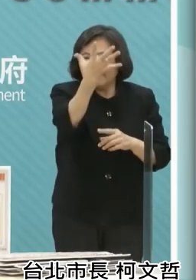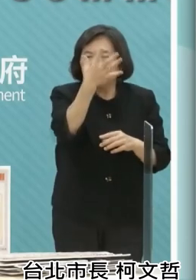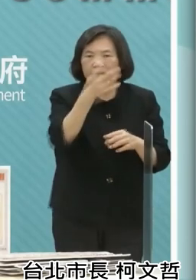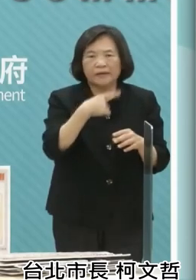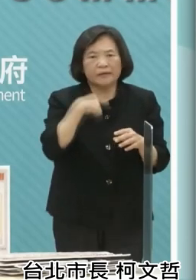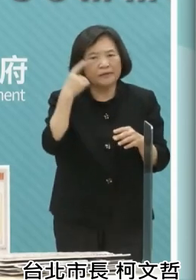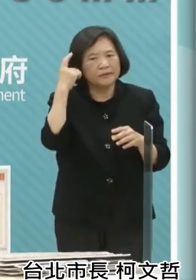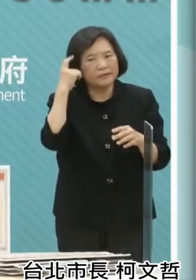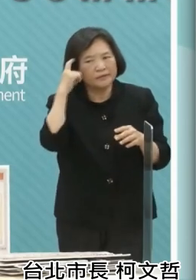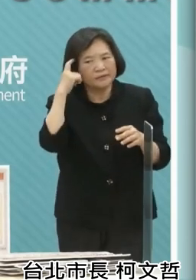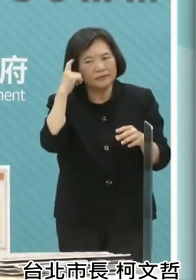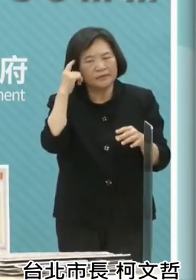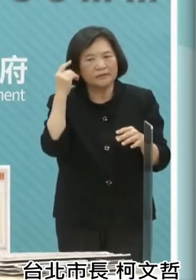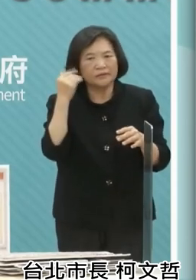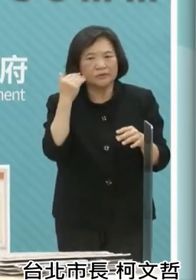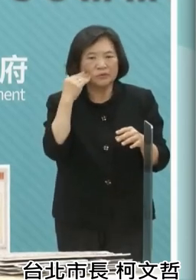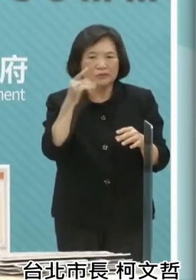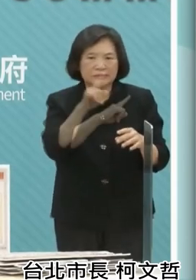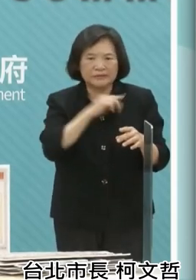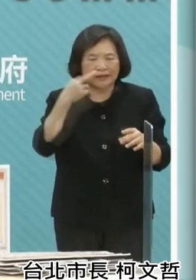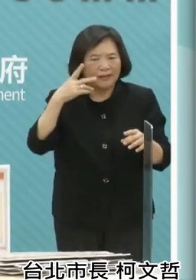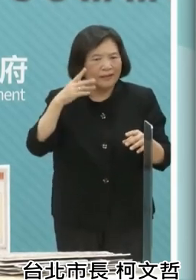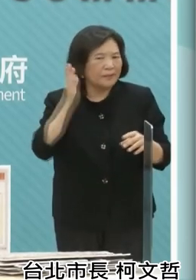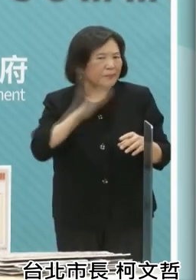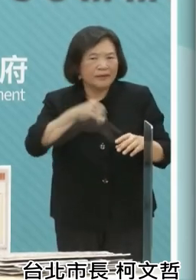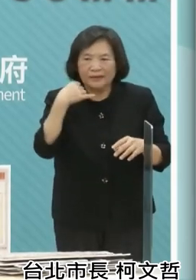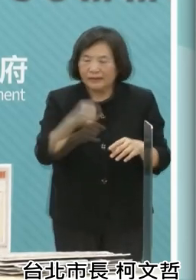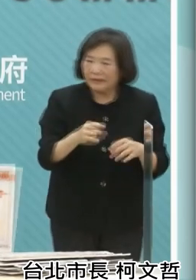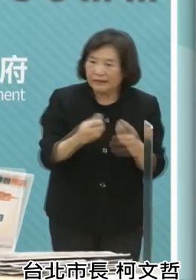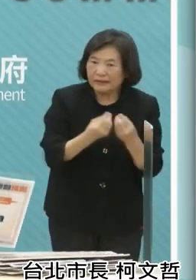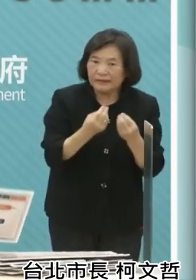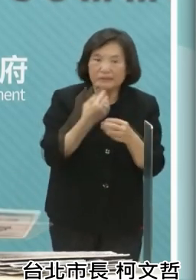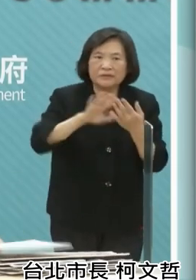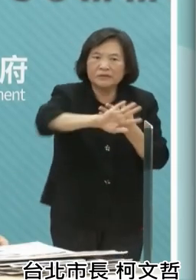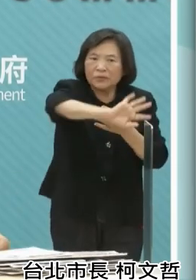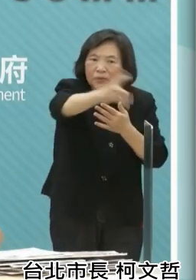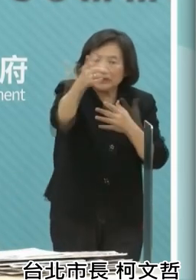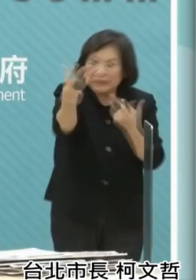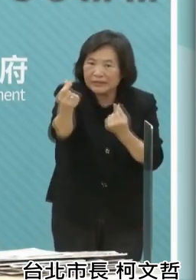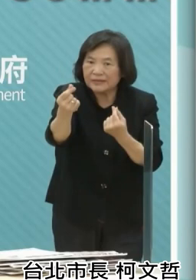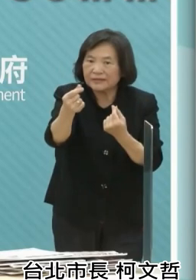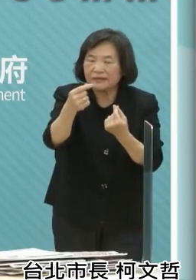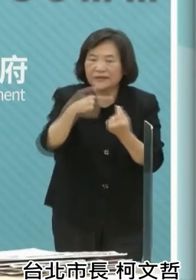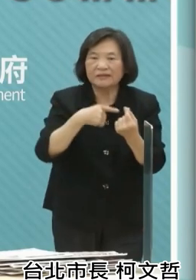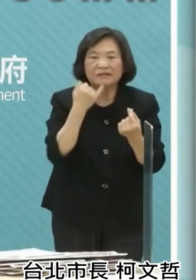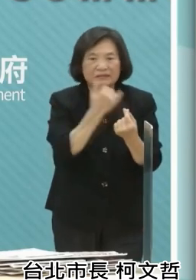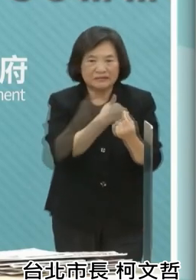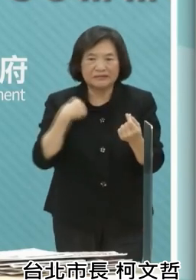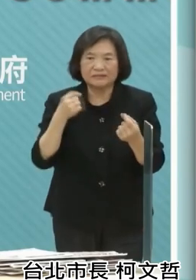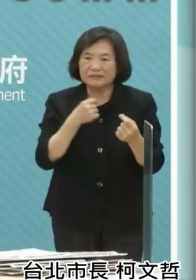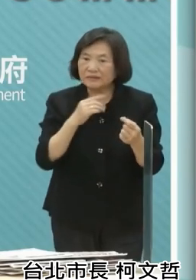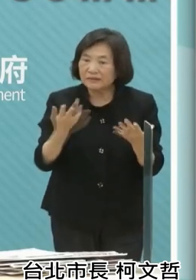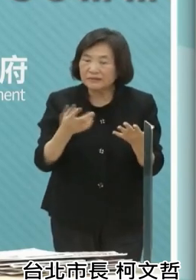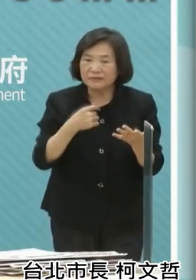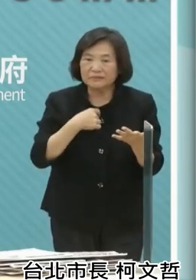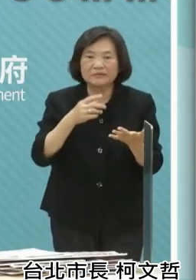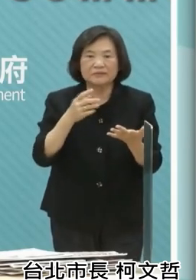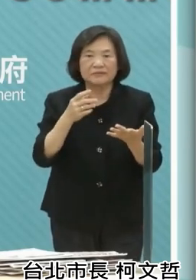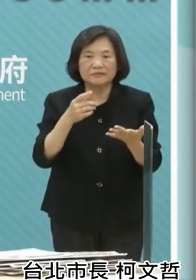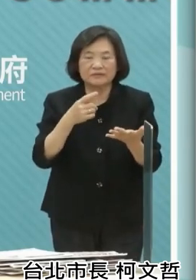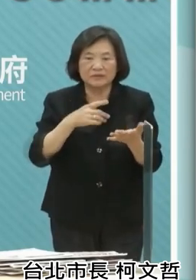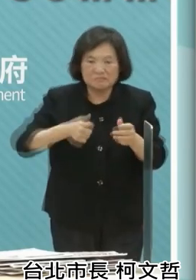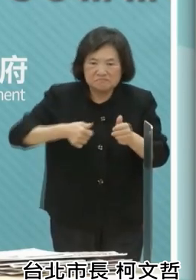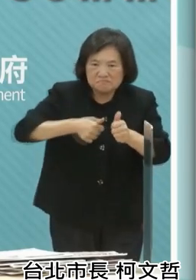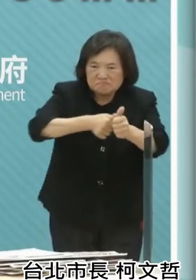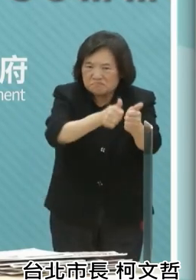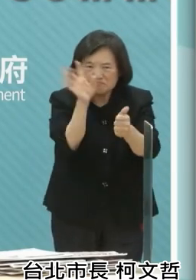的情形下会按照其他国家在疫情最严重的时候，就是那时候就真的不疫调不